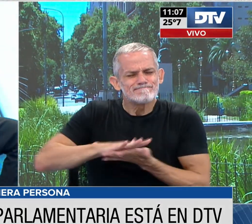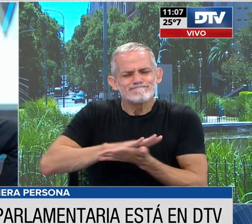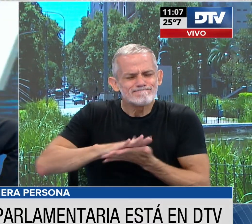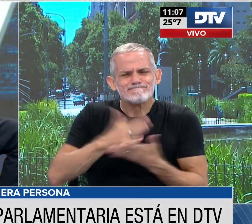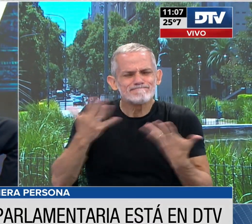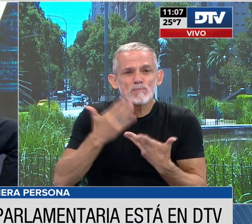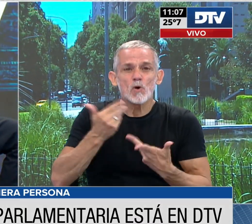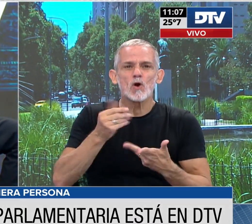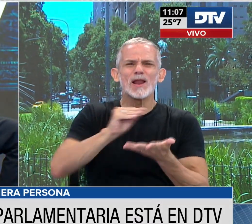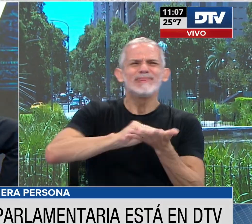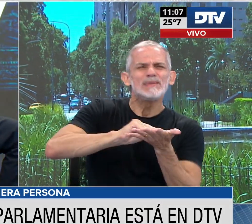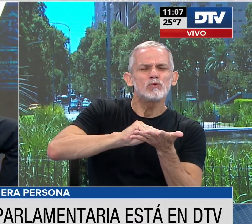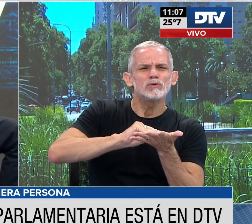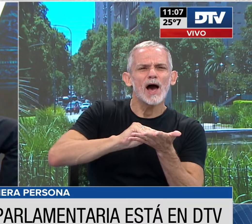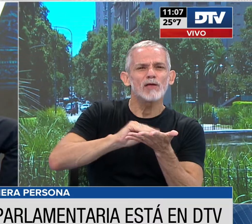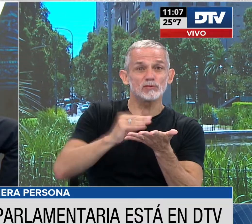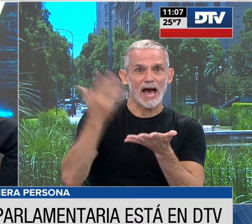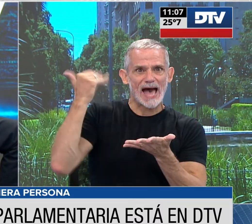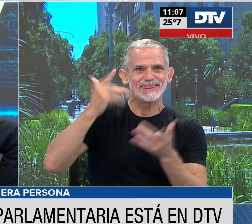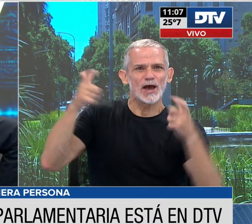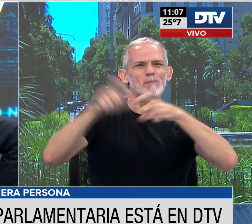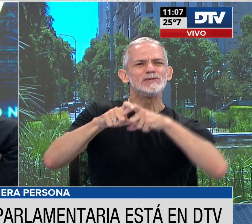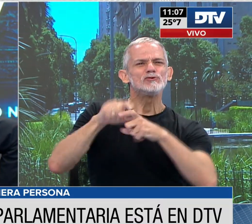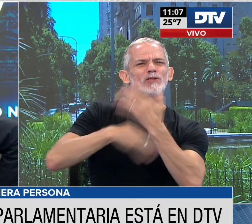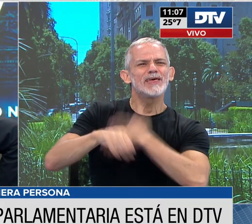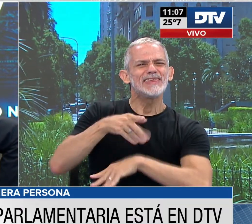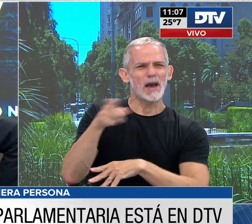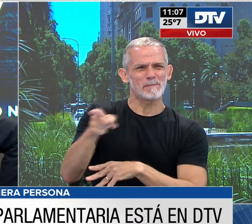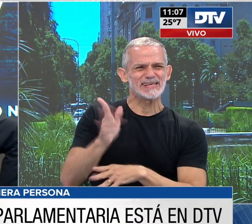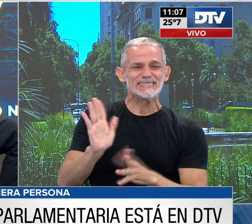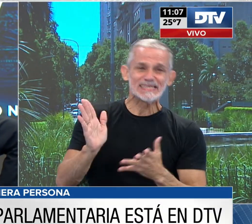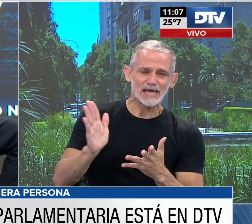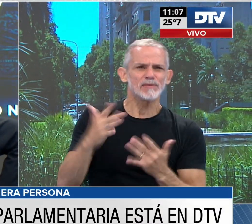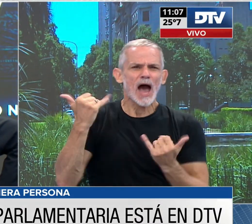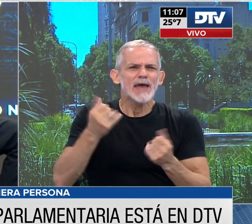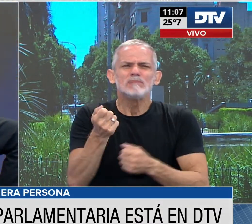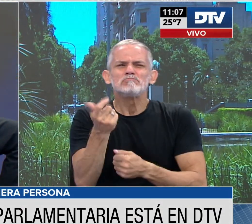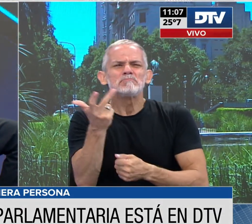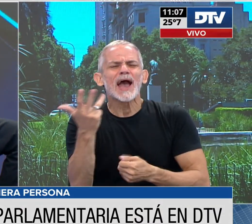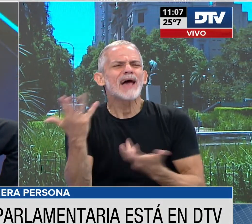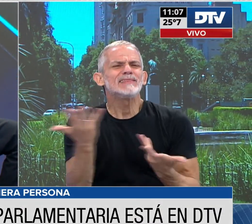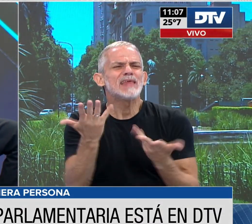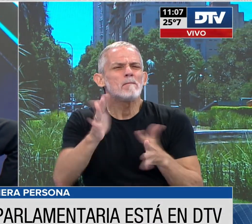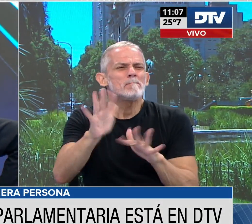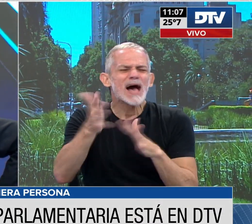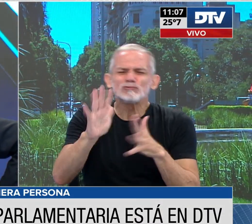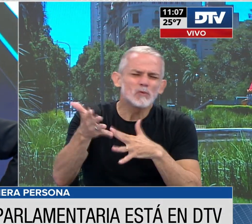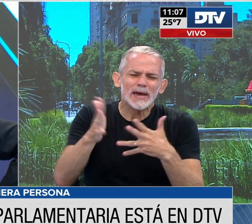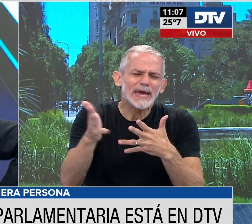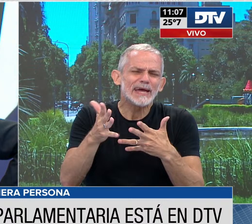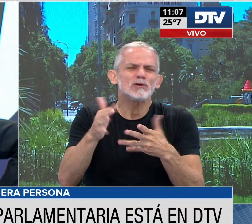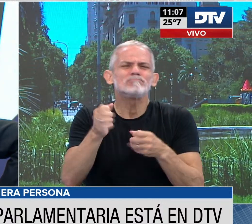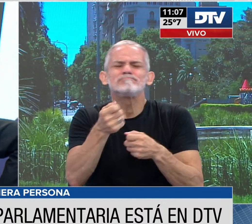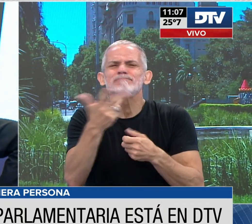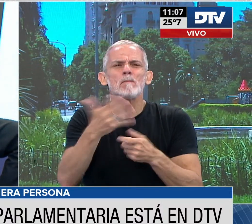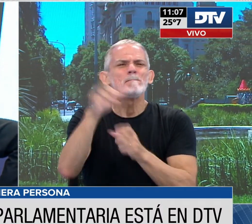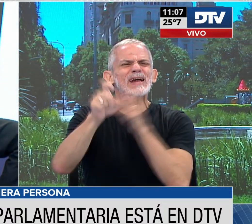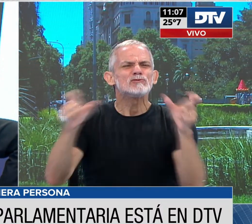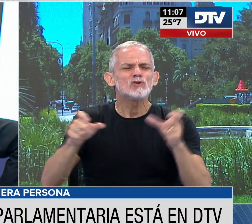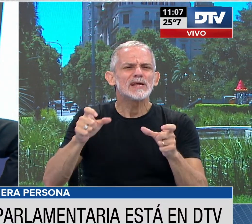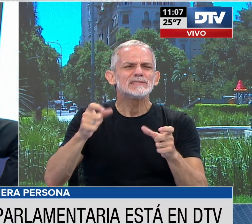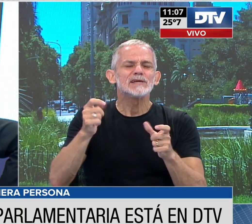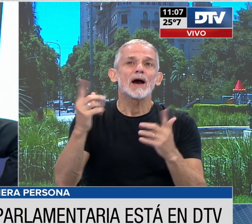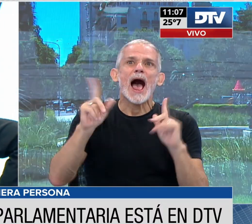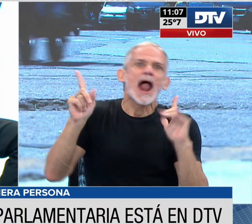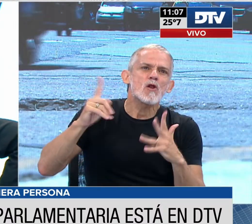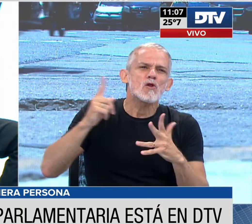con diputados que integraban la Comisión de Discapacidad. ¿Hay algún número aproximado de personas con